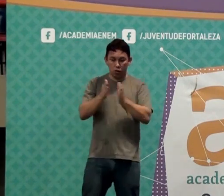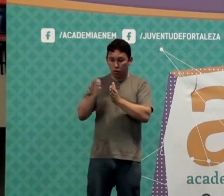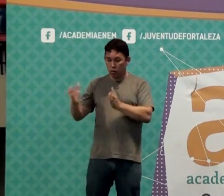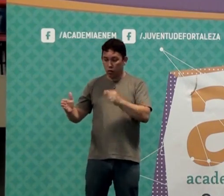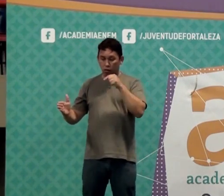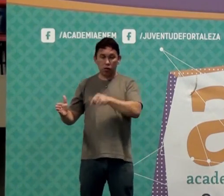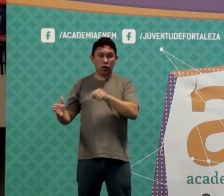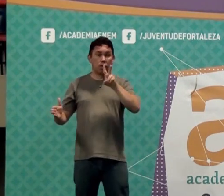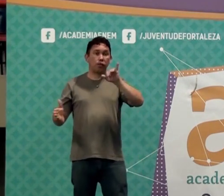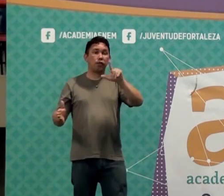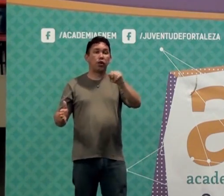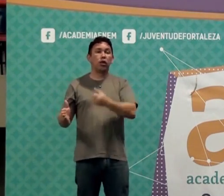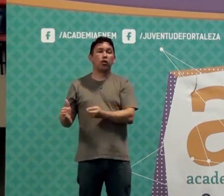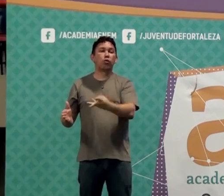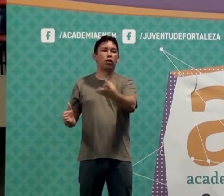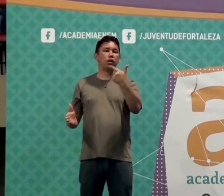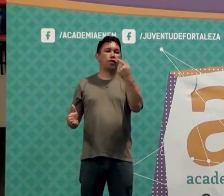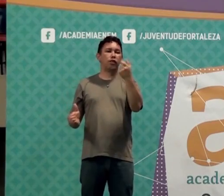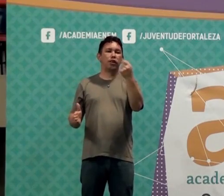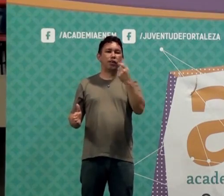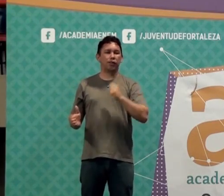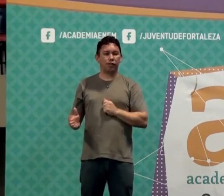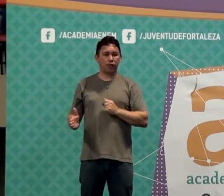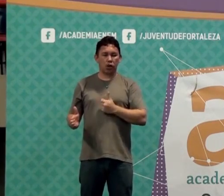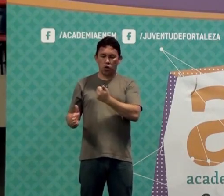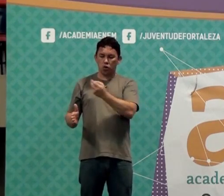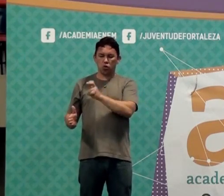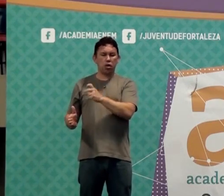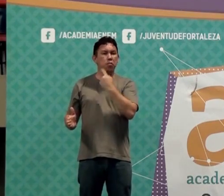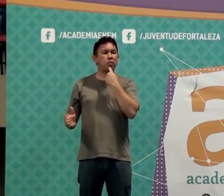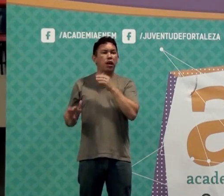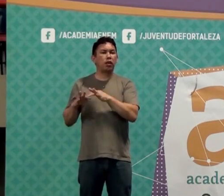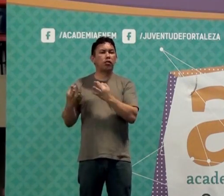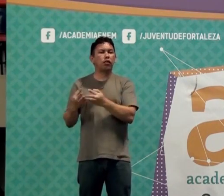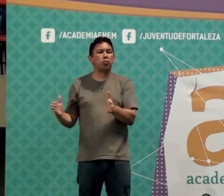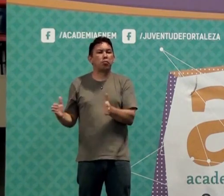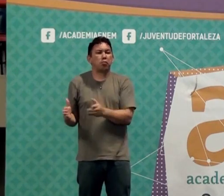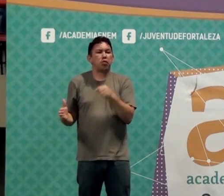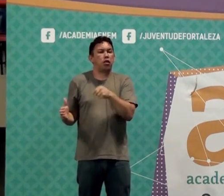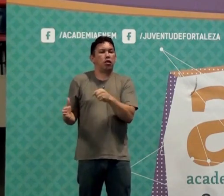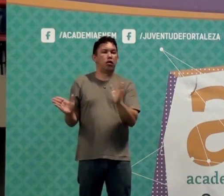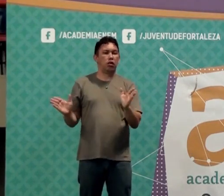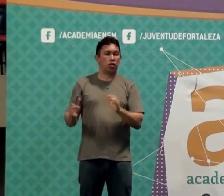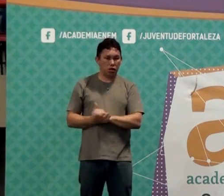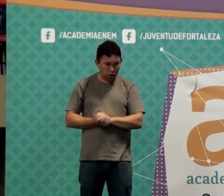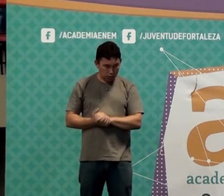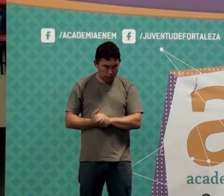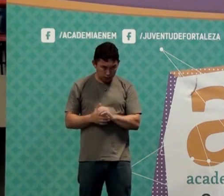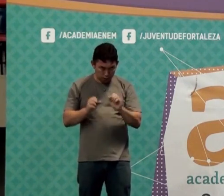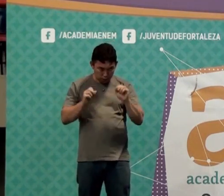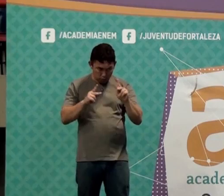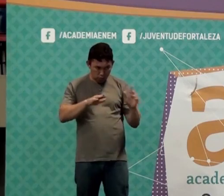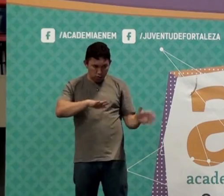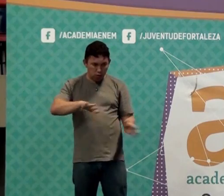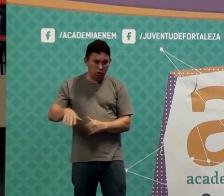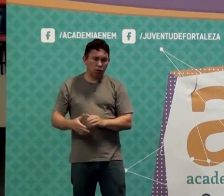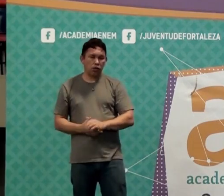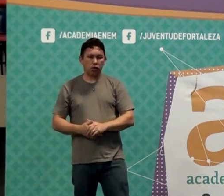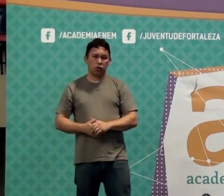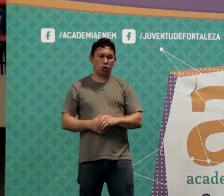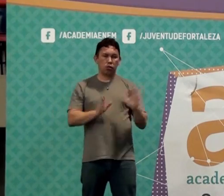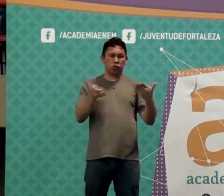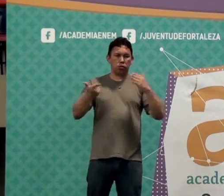do mal. Na Idade Média, vilão é o dono da pequena Propriedade. Pessoal, por que vilão? Porque quando o feudo era